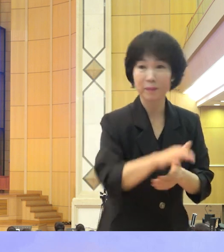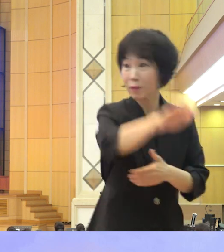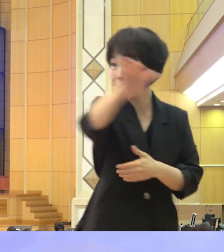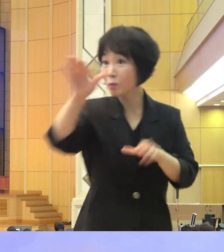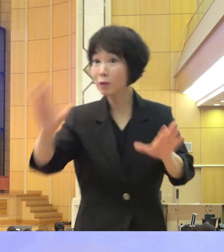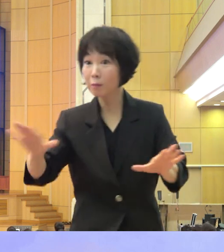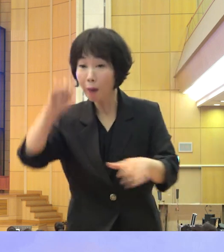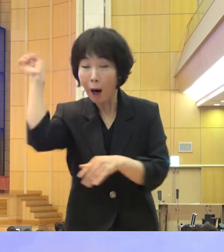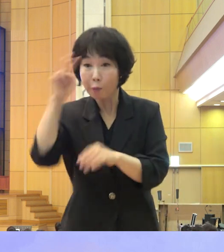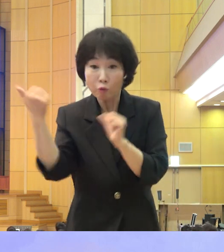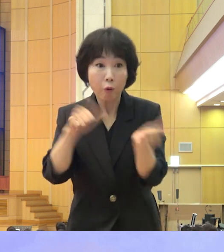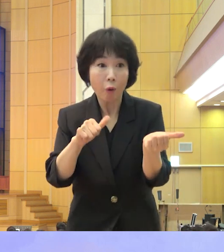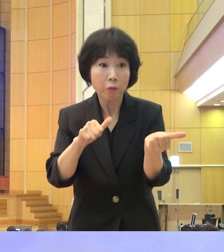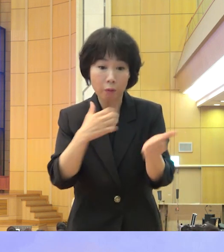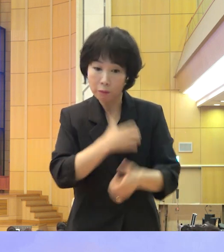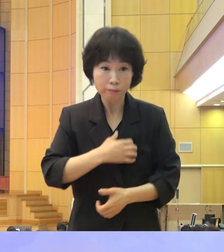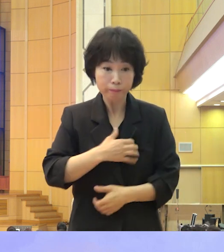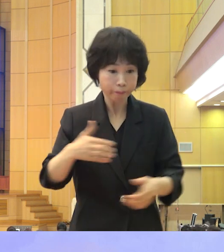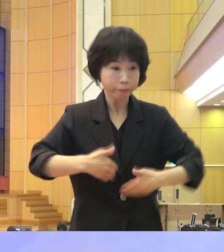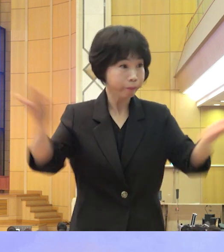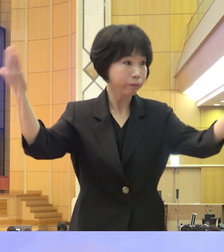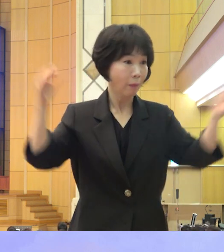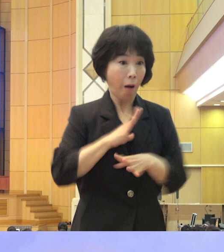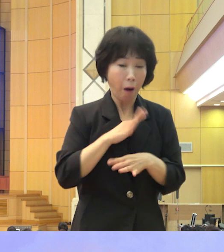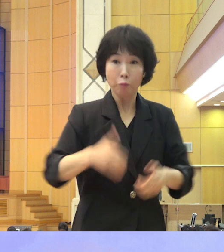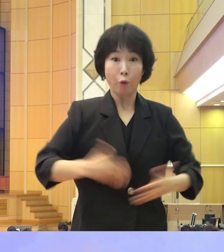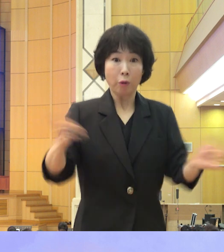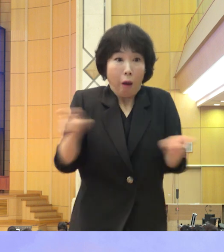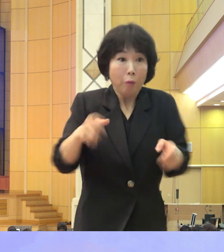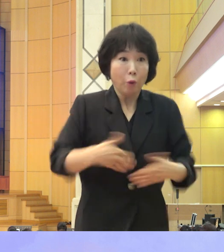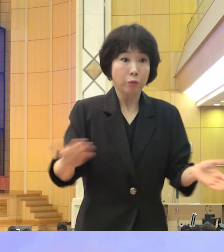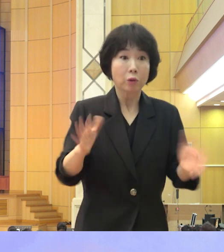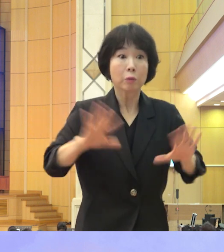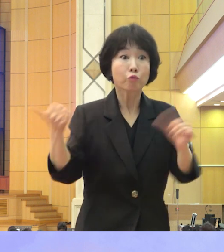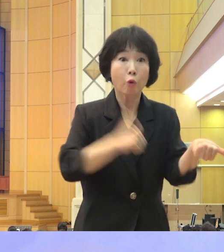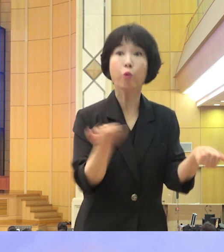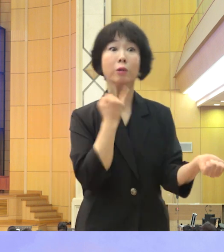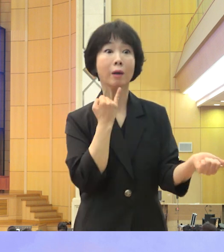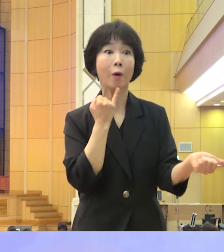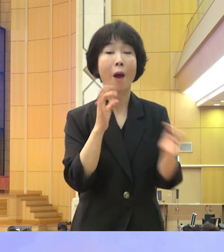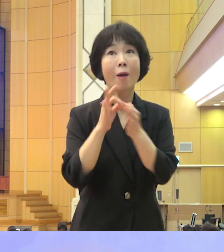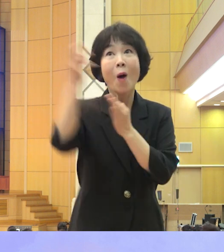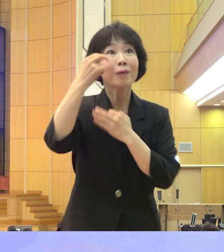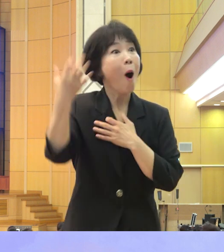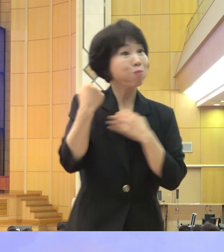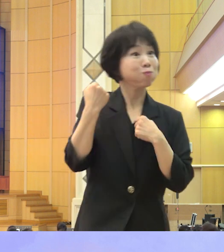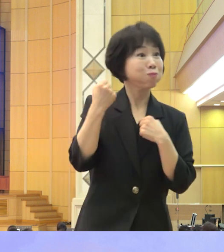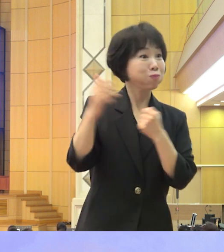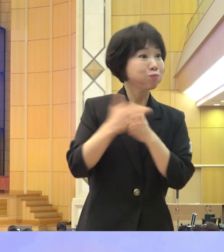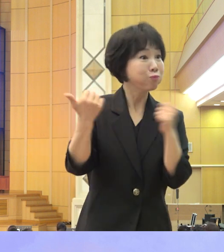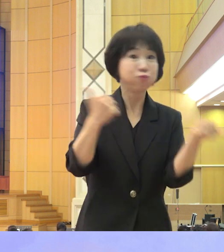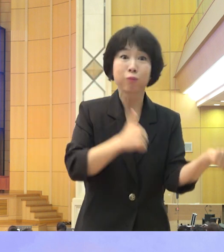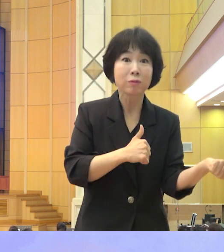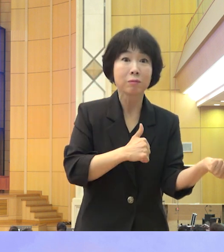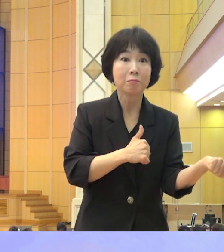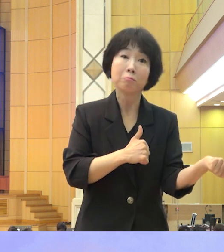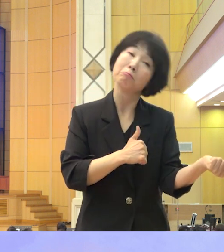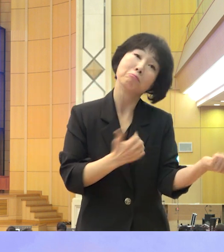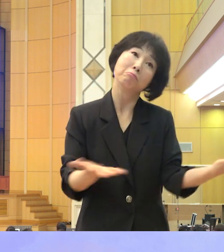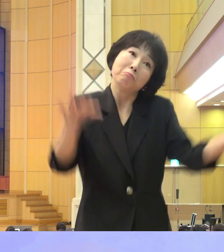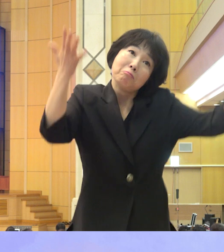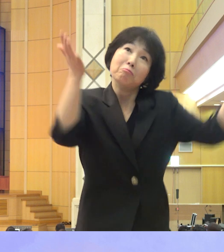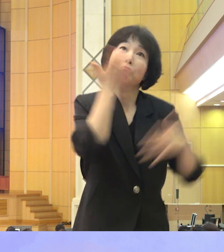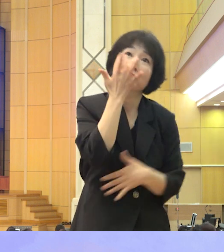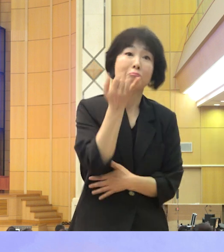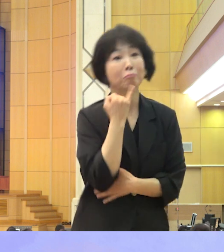죽어도 걱정 없어요. 두려울 거 없어요. 그러니까 여러분은 지금 아이고 목사님 벌써 죽는다는 얘기예요.